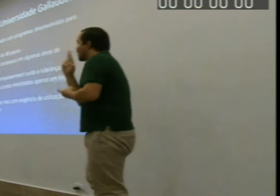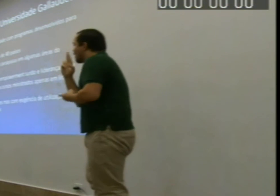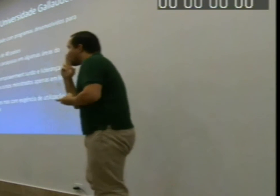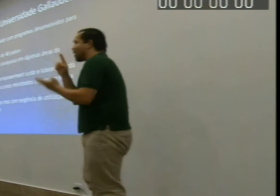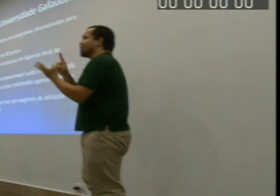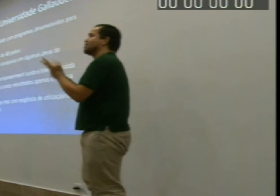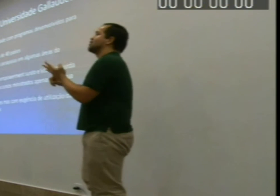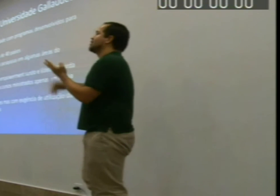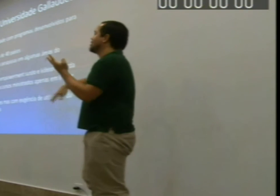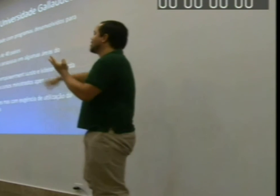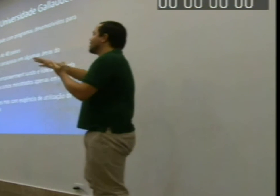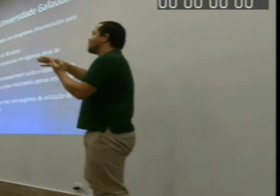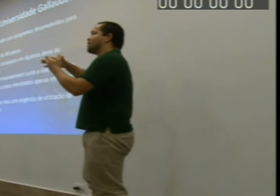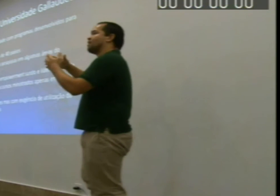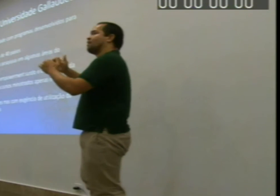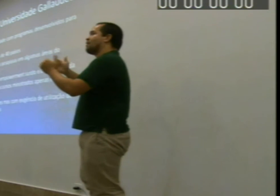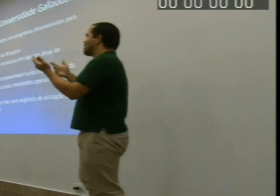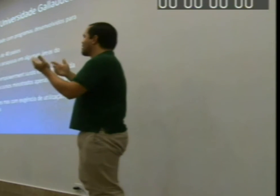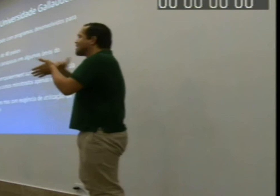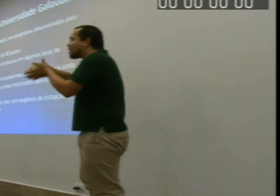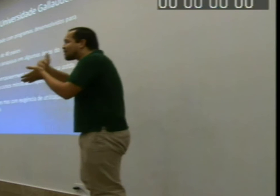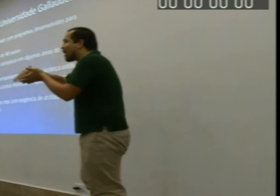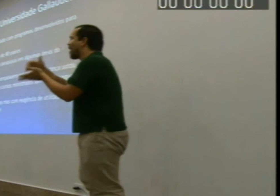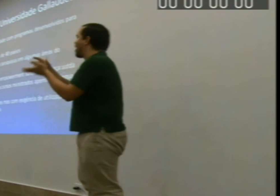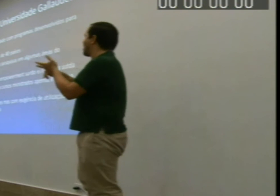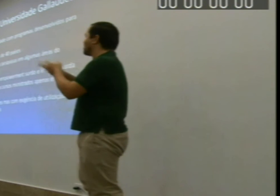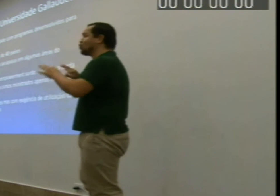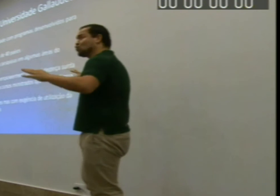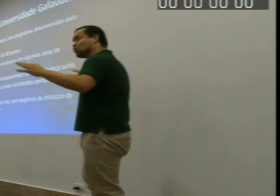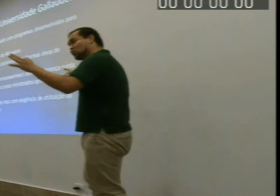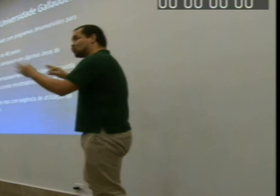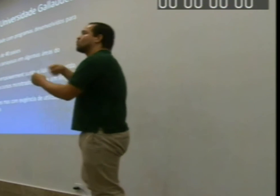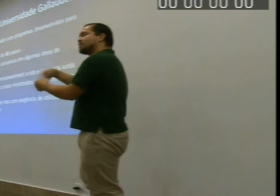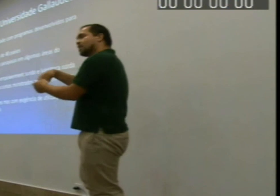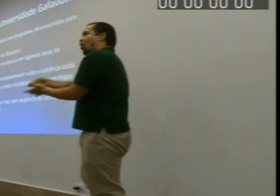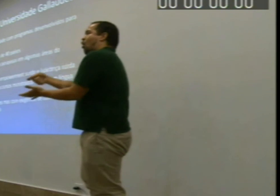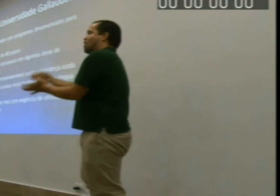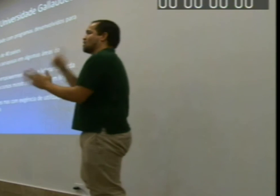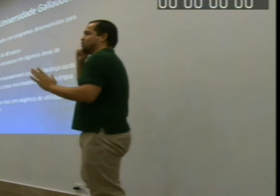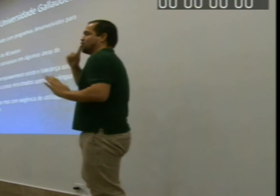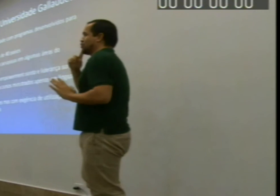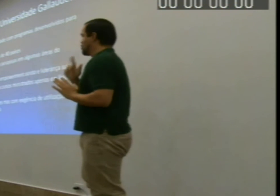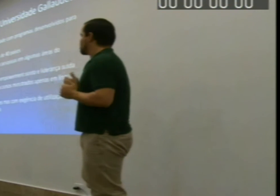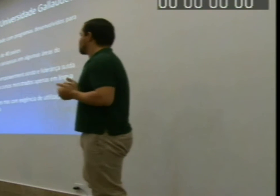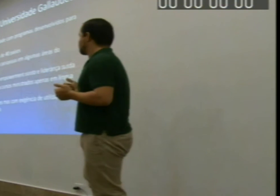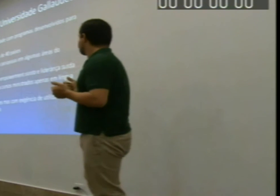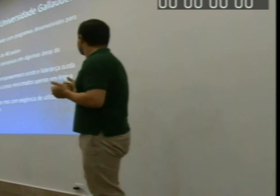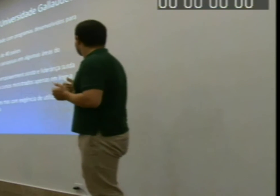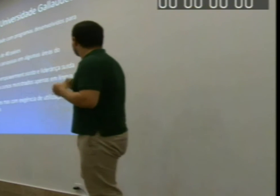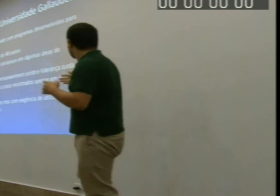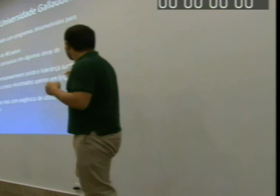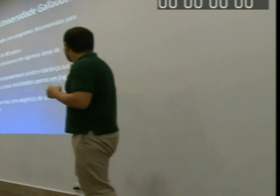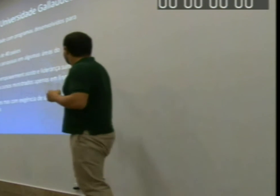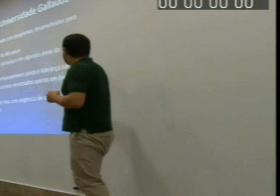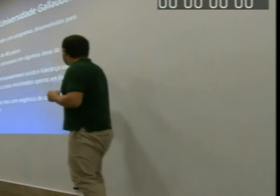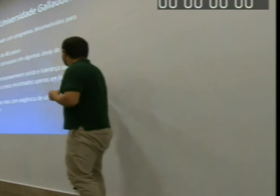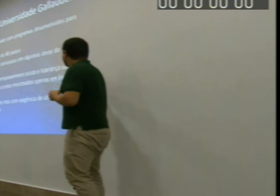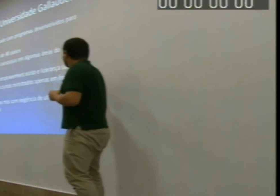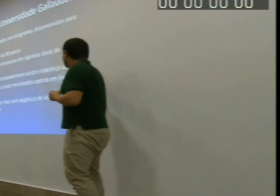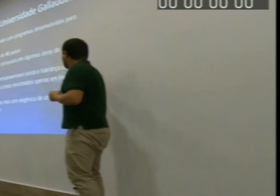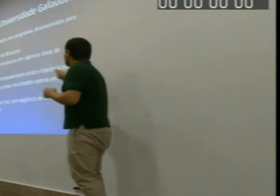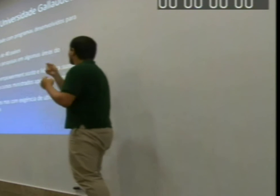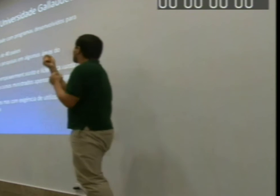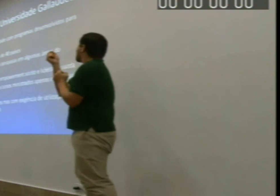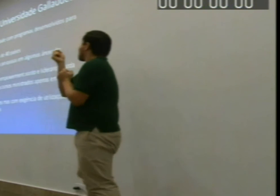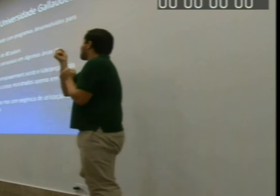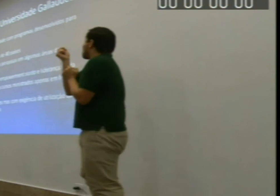eh pessoa do restaurante de todas as áreas da secretaria todos mesmo Eles precisavam Eles cobraram e conseguiram